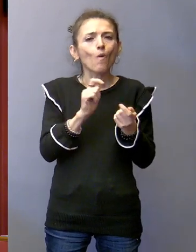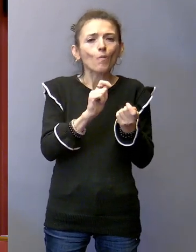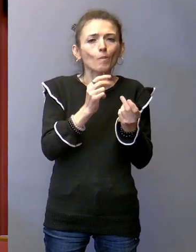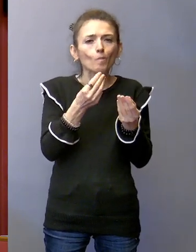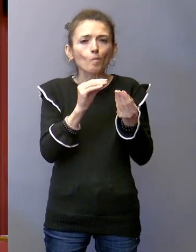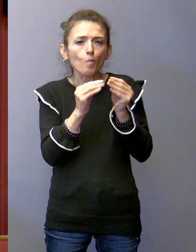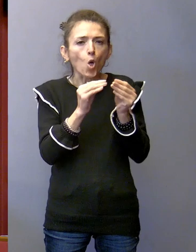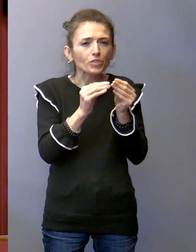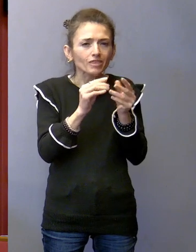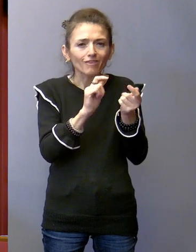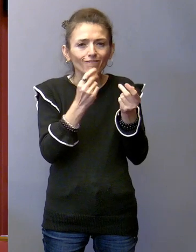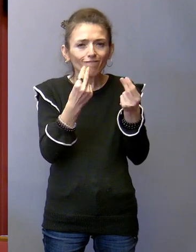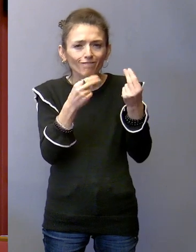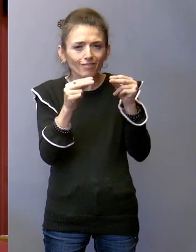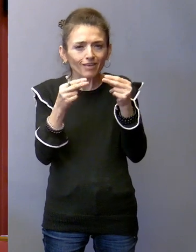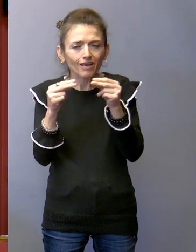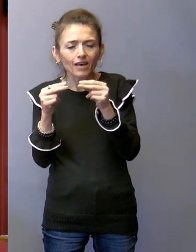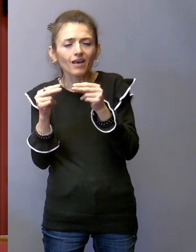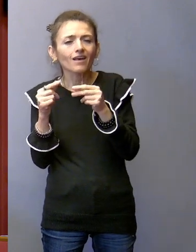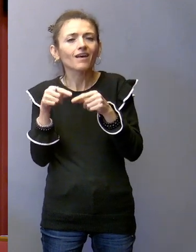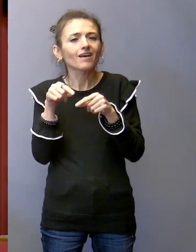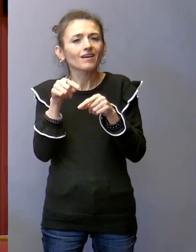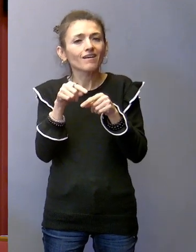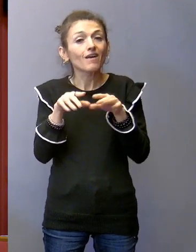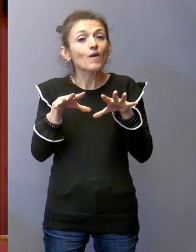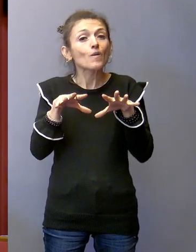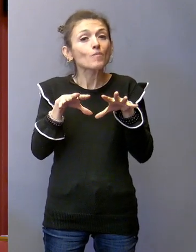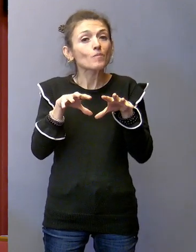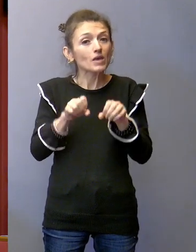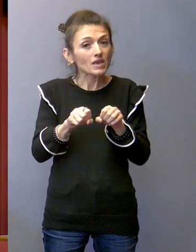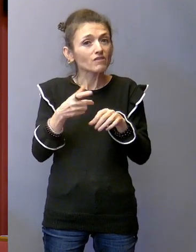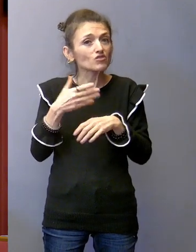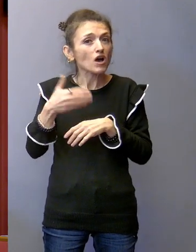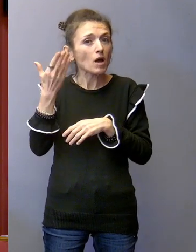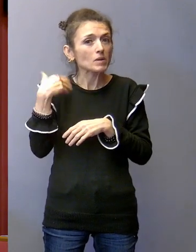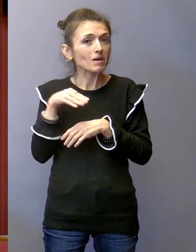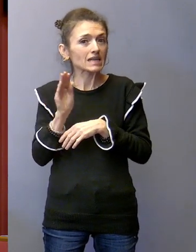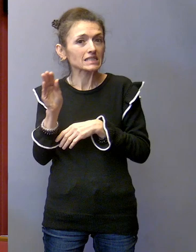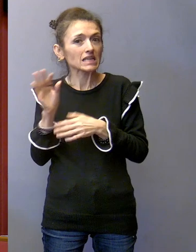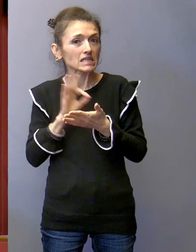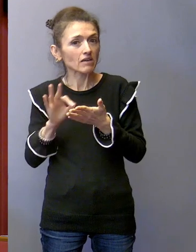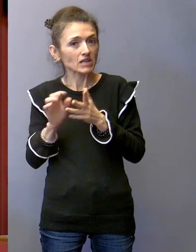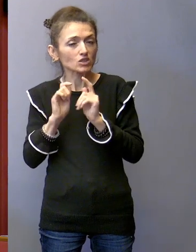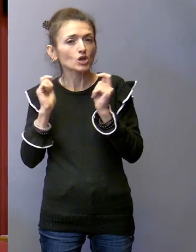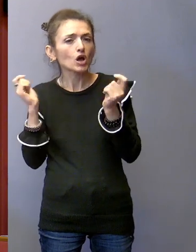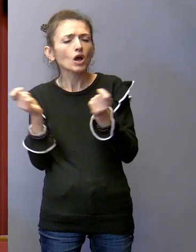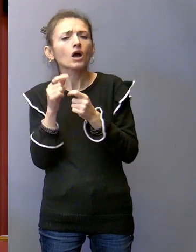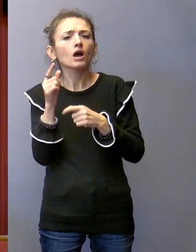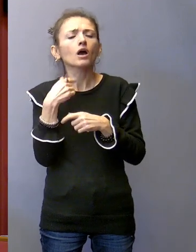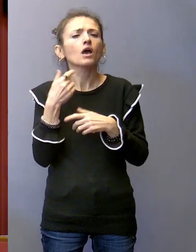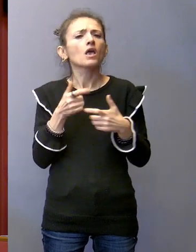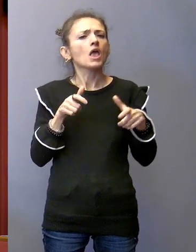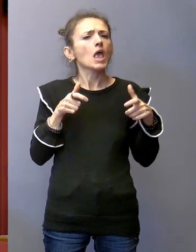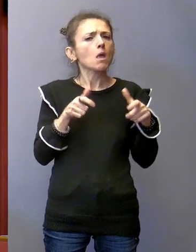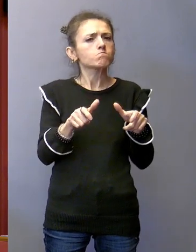proprio l'impegnative ed era l'oggetto poi della richiesta che avevo fatto al segretario generale recita a impedire che ogni